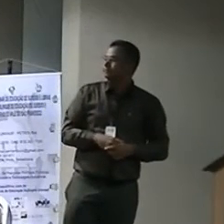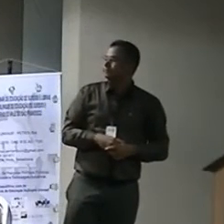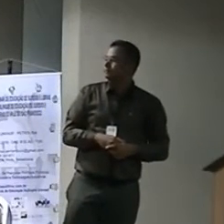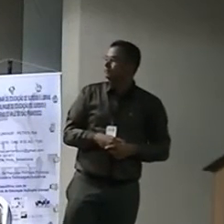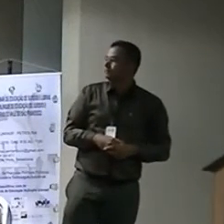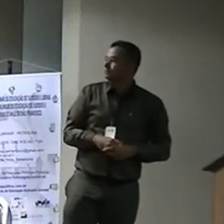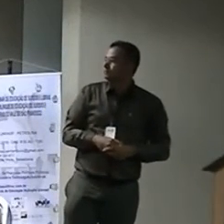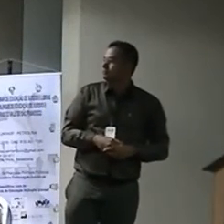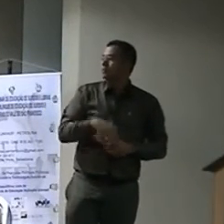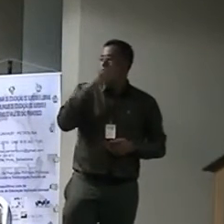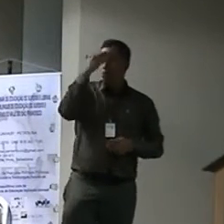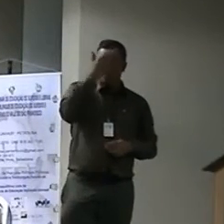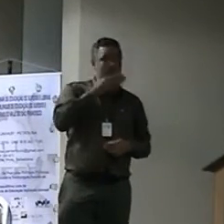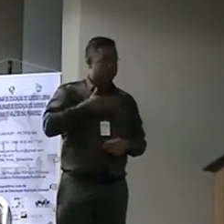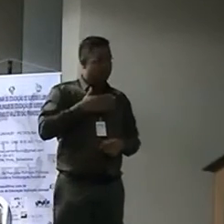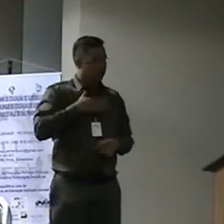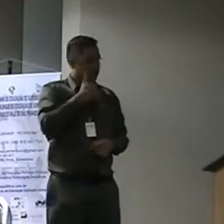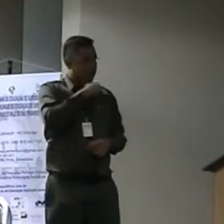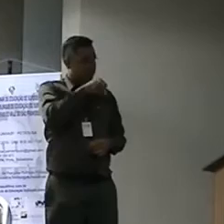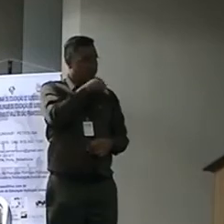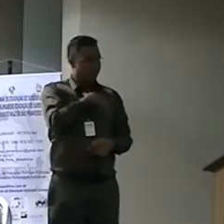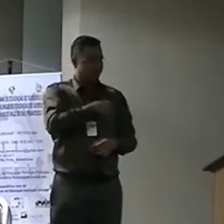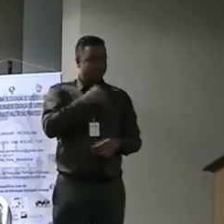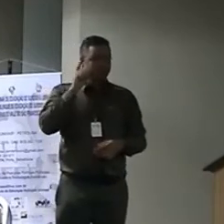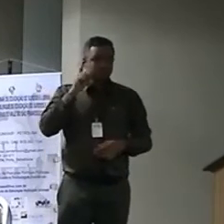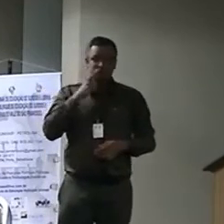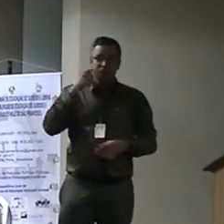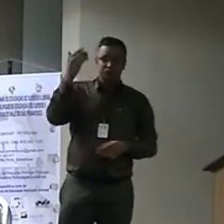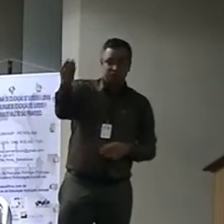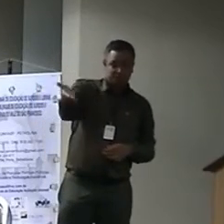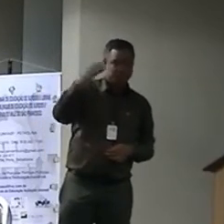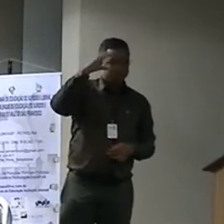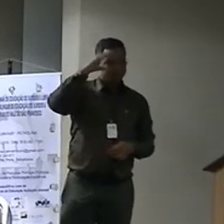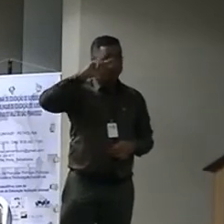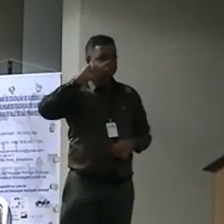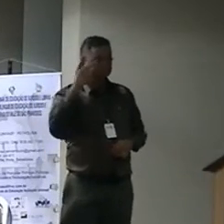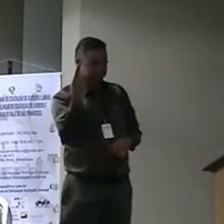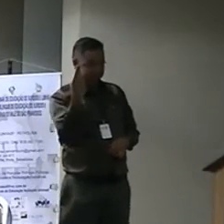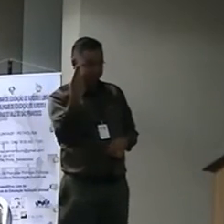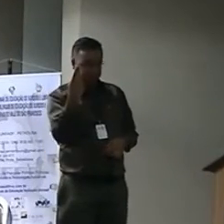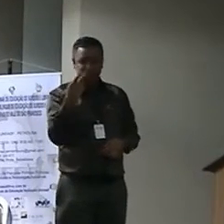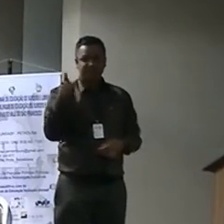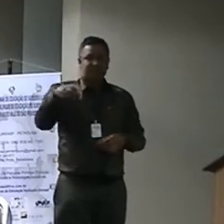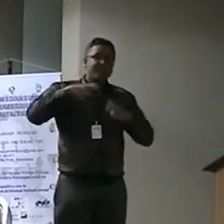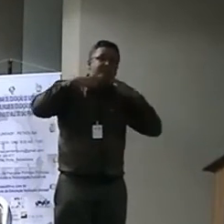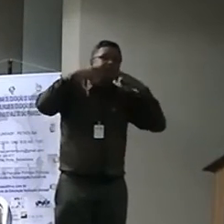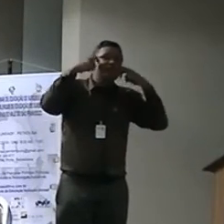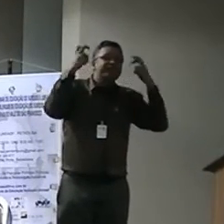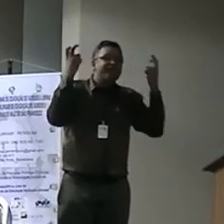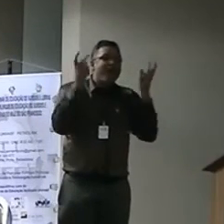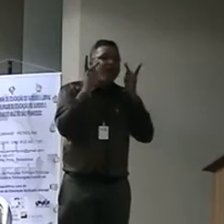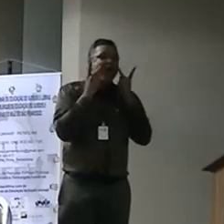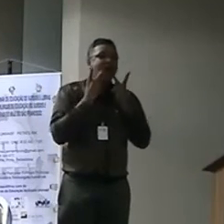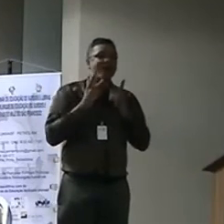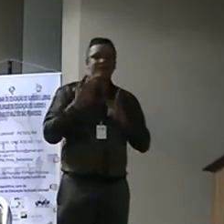Vamos lá. Sou mãe de surdo, meu filho surdo é este, e ele morre de vergonha.